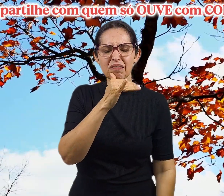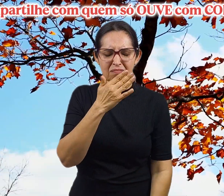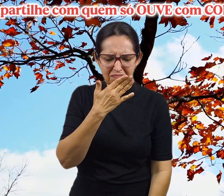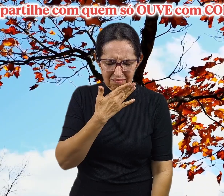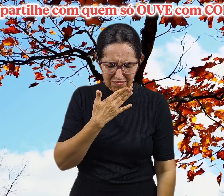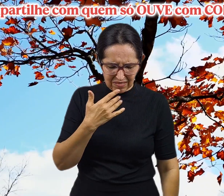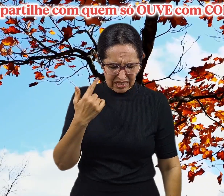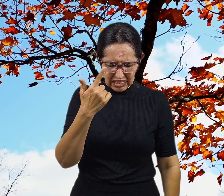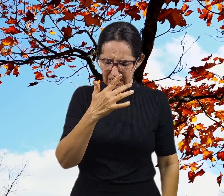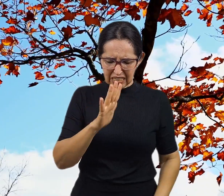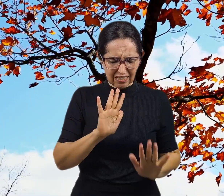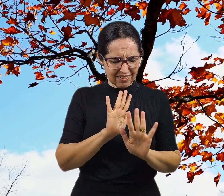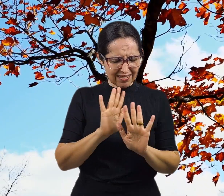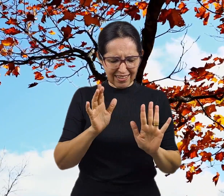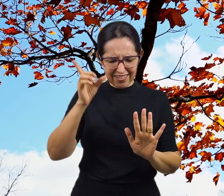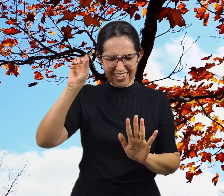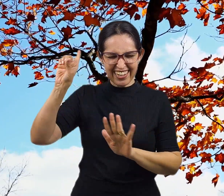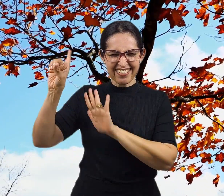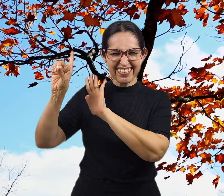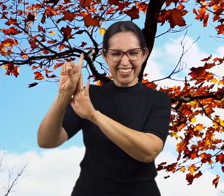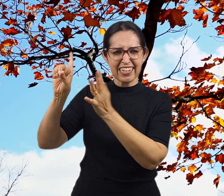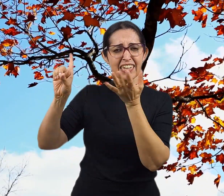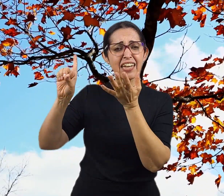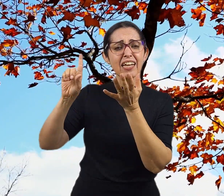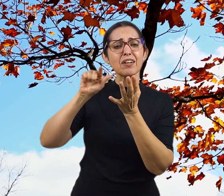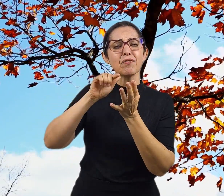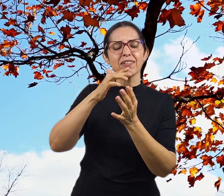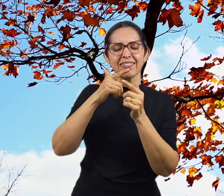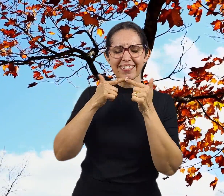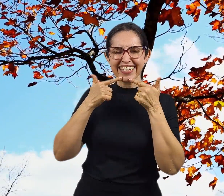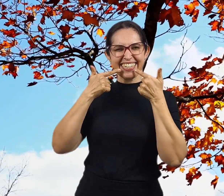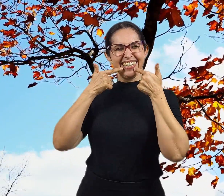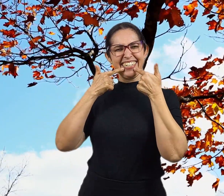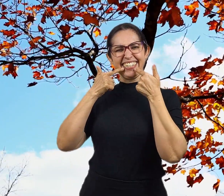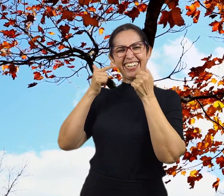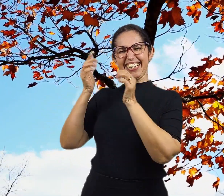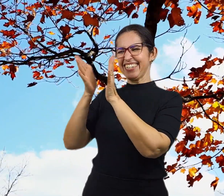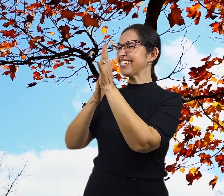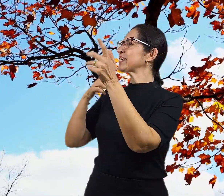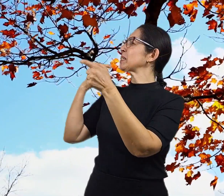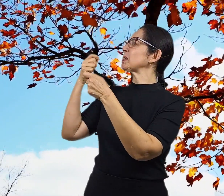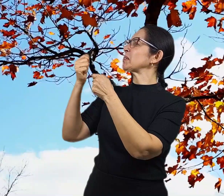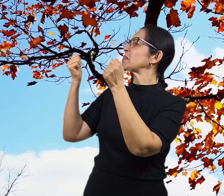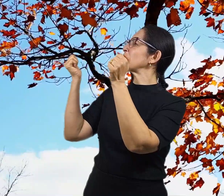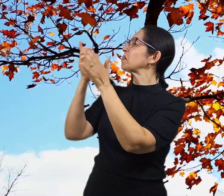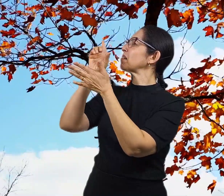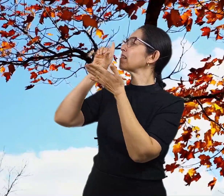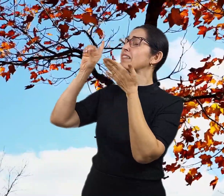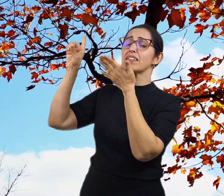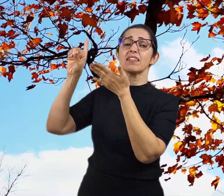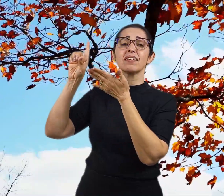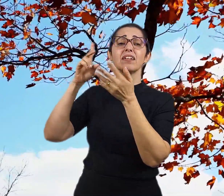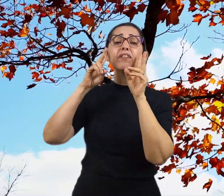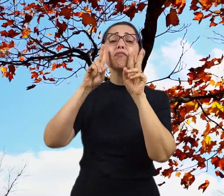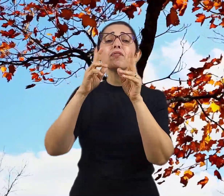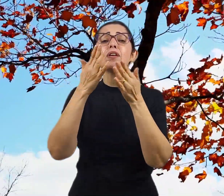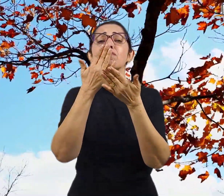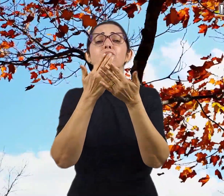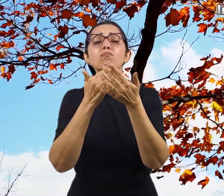Senhor quer te dando glória a Deus. O Senhor quer ver os seus lábios glorificando-o,